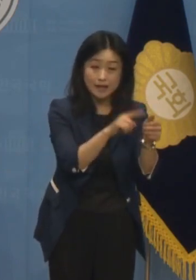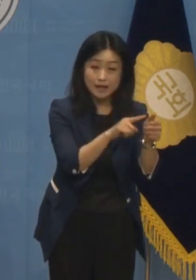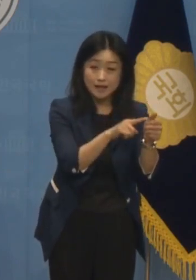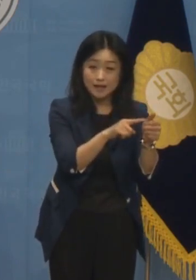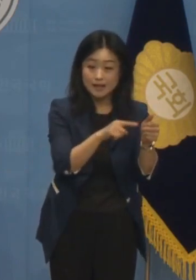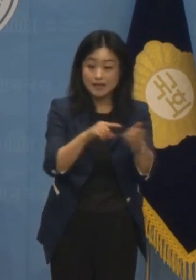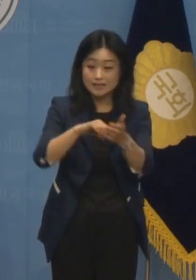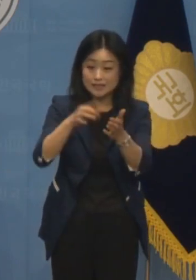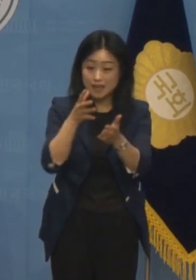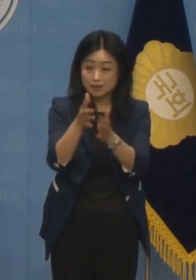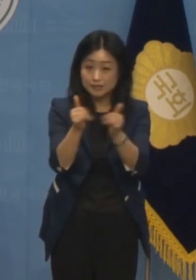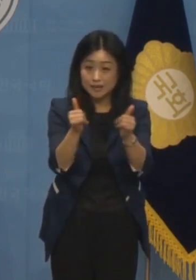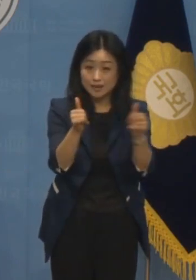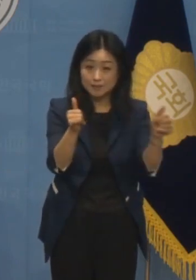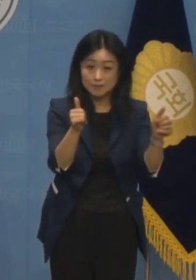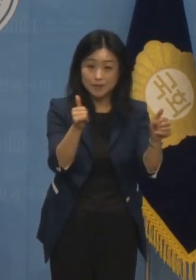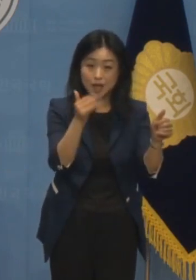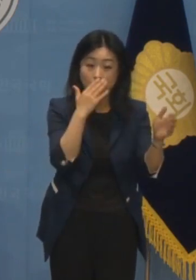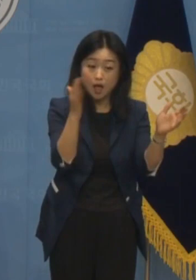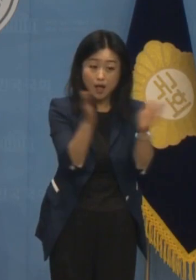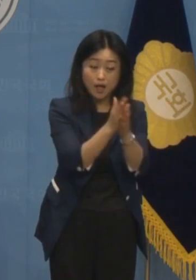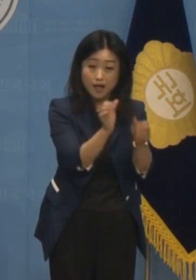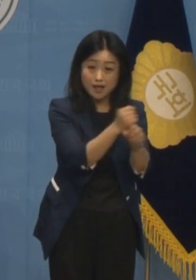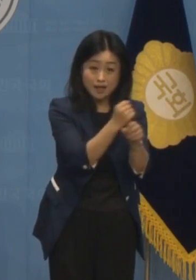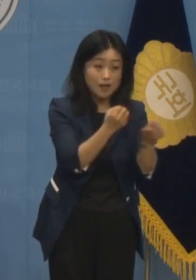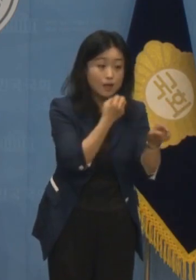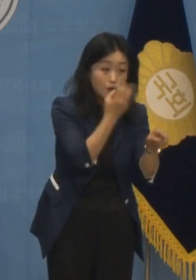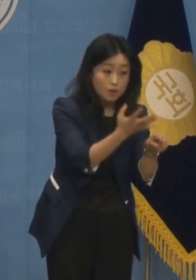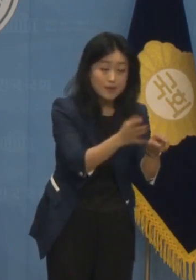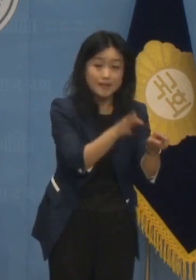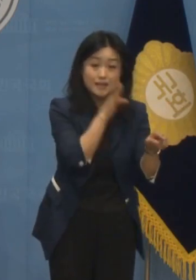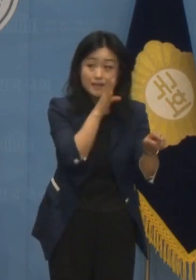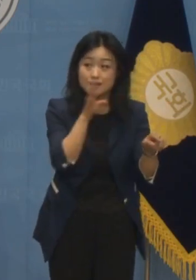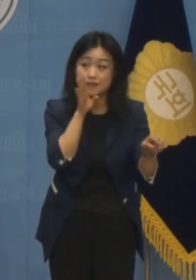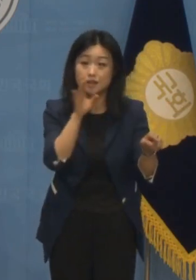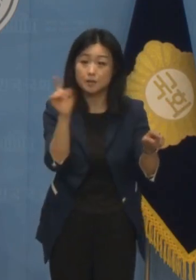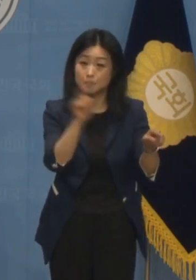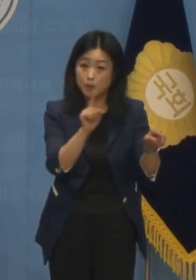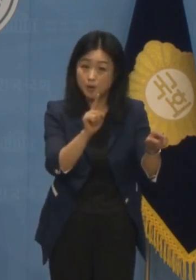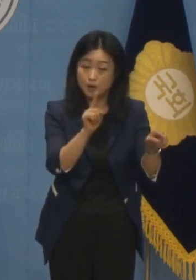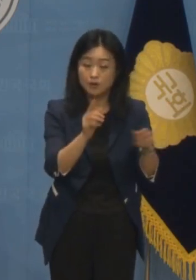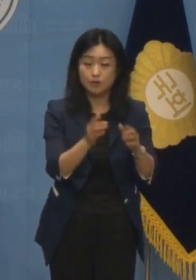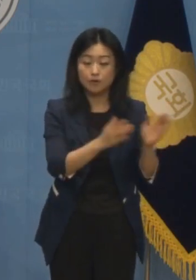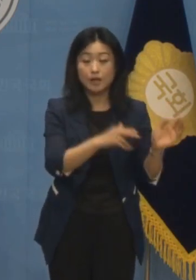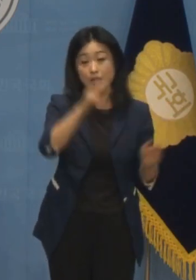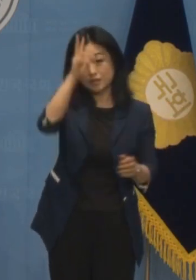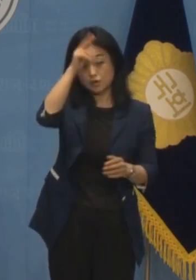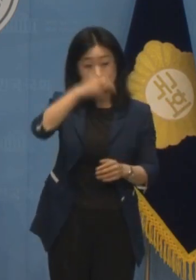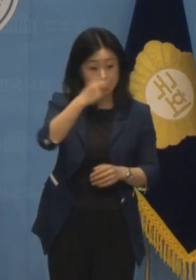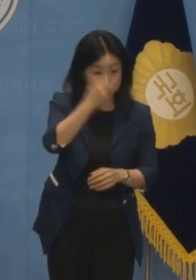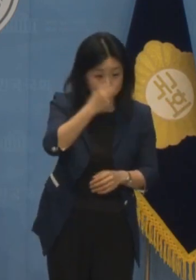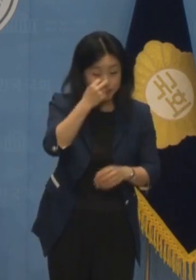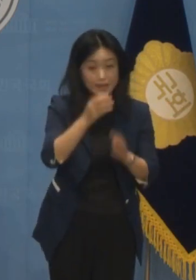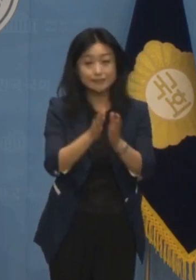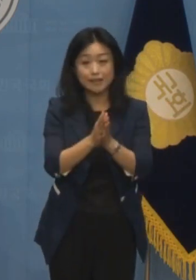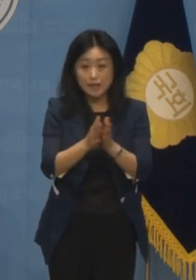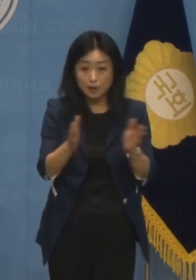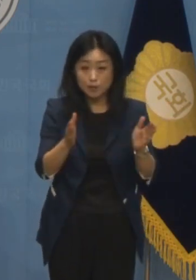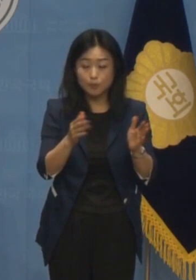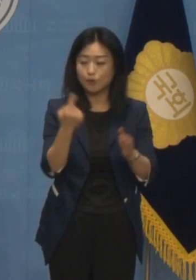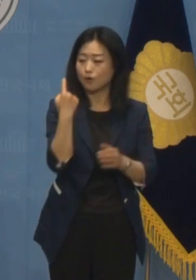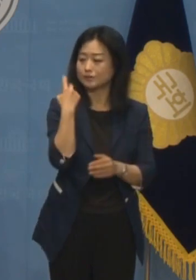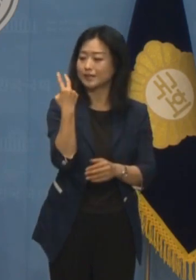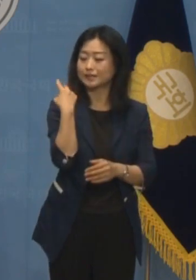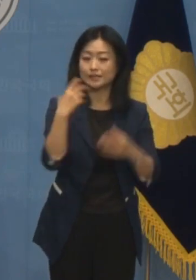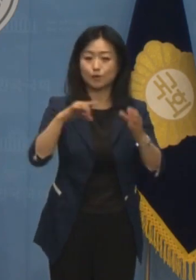필로폰 밀수에 도움을 주었다는 말은 사실입니까 아닙니까 경찰의 수사는 이로부터 시작했고 엊그제